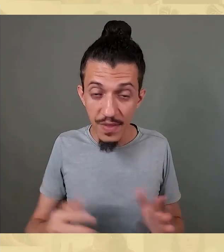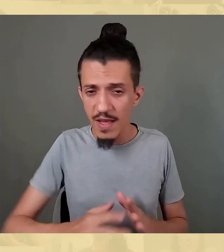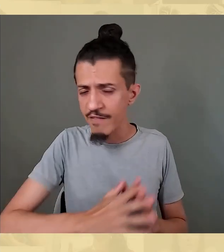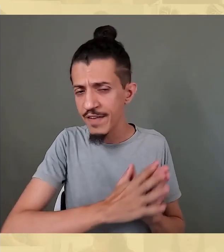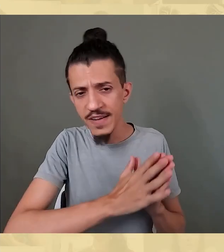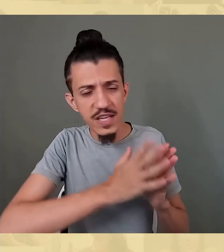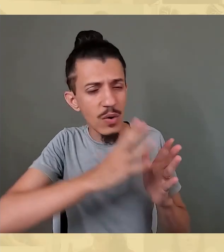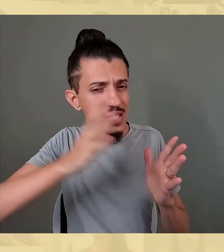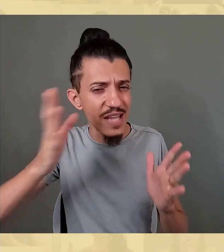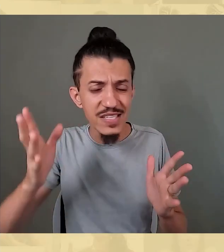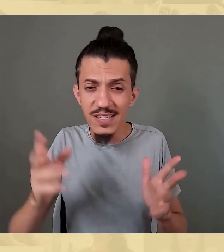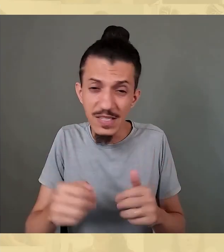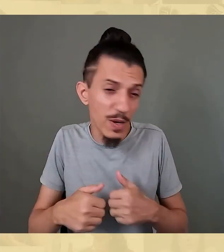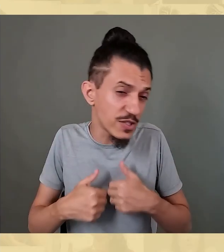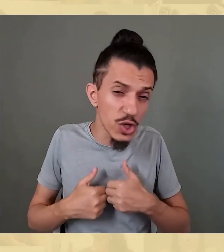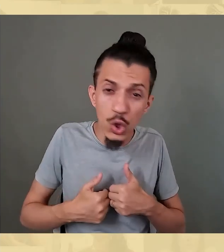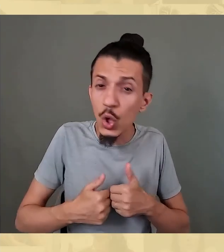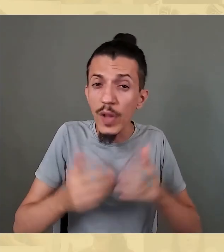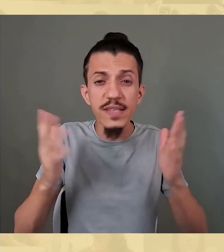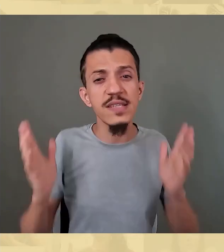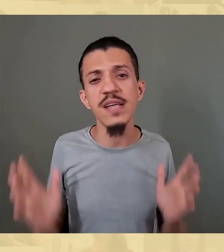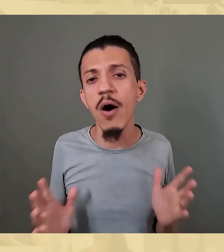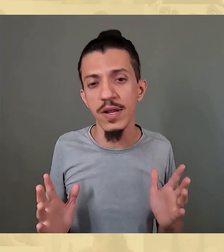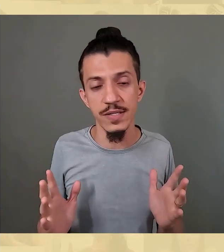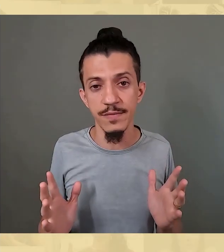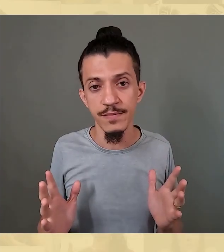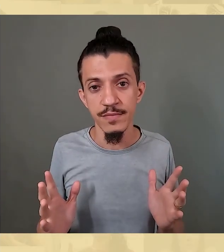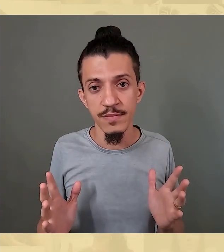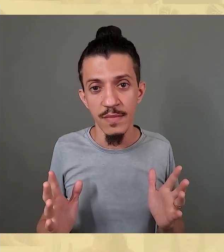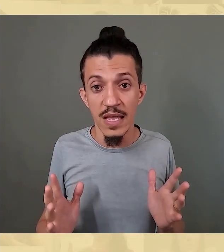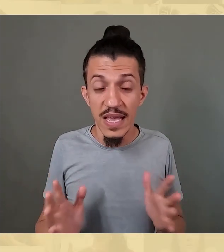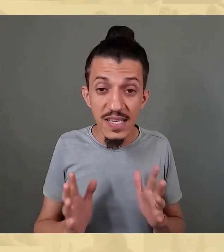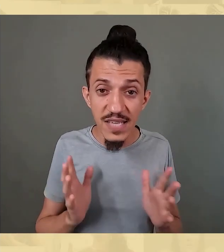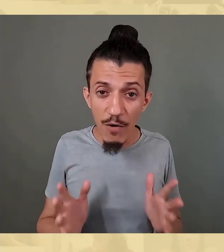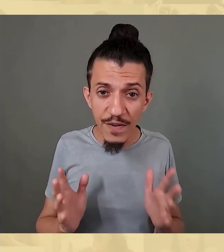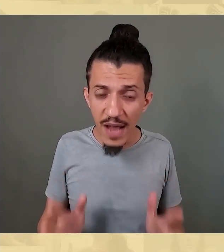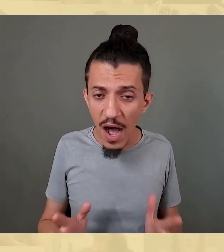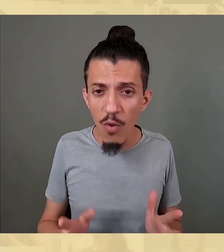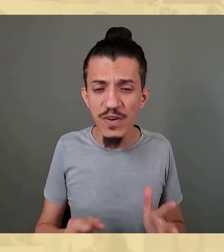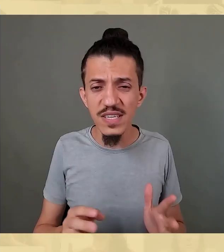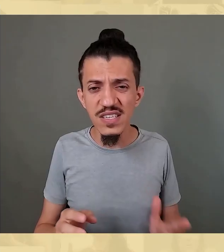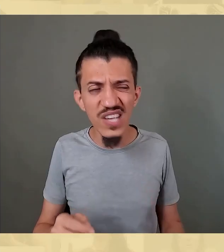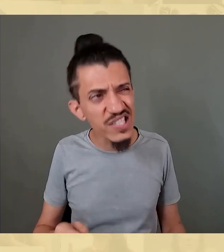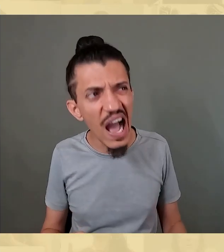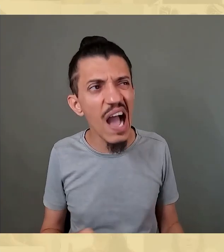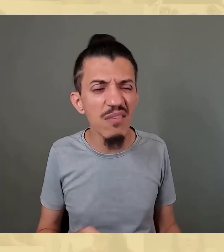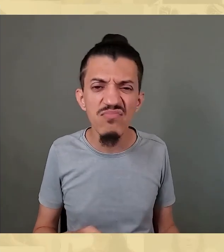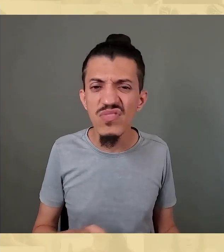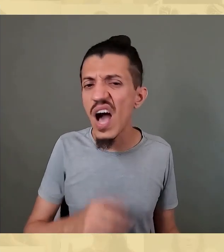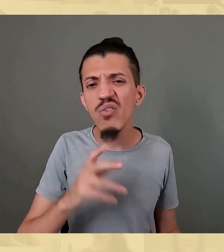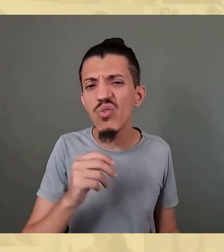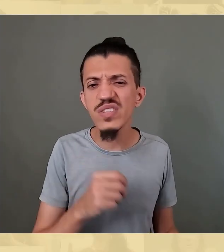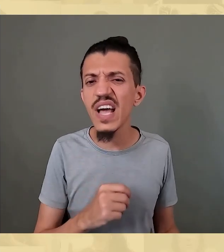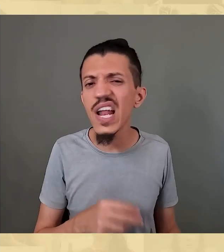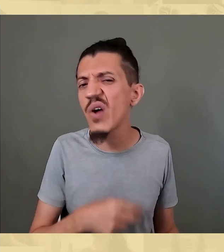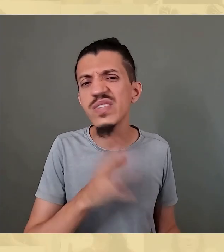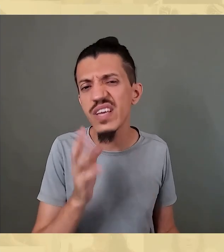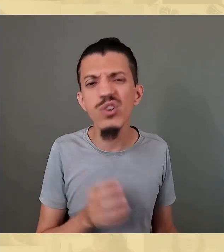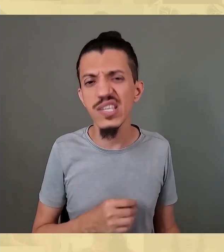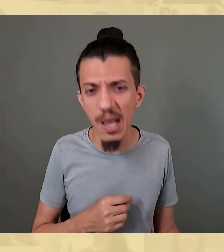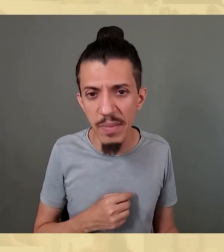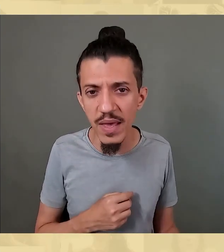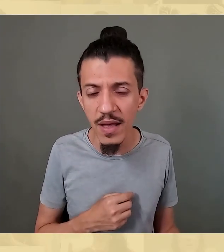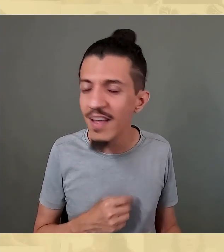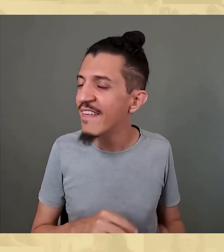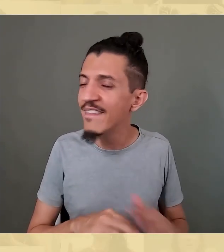lá, vai fazer o acesso, se quiser, você pode assistir todas as aulas. E se ao final você sentir assim, não gostei não, isso aqui eu